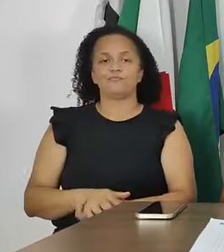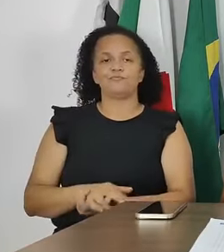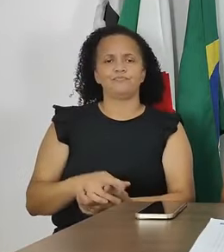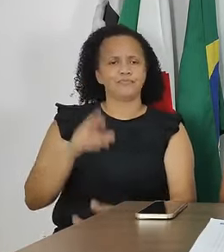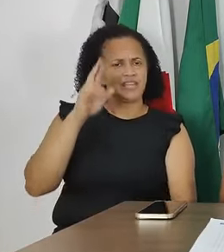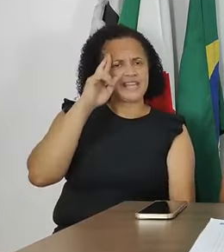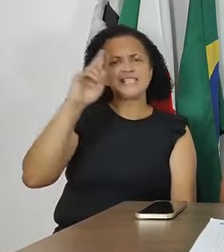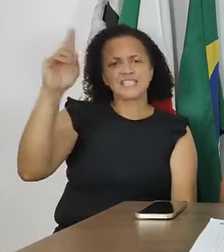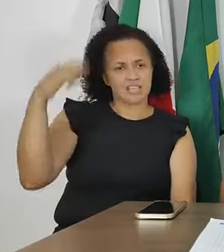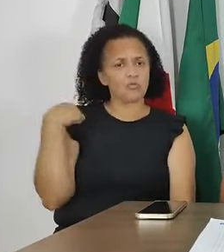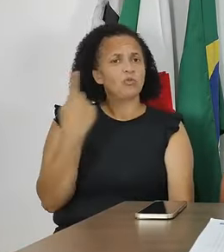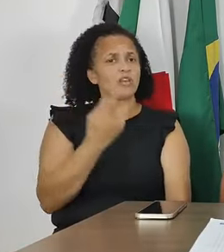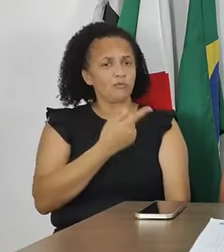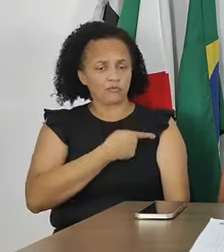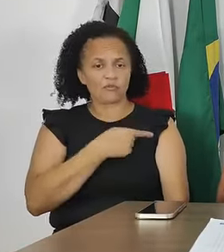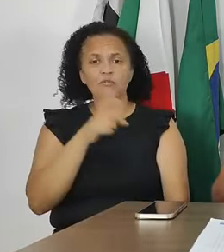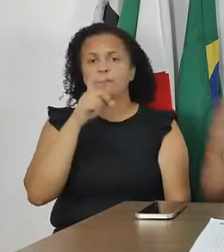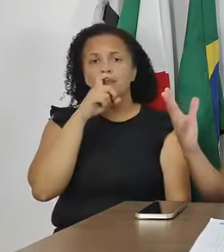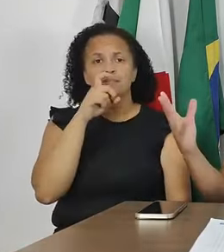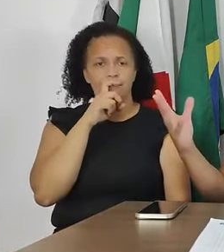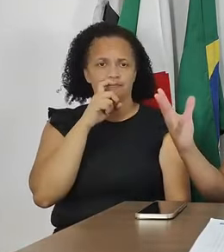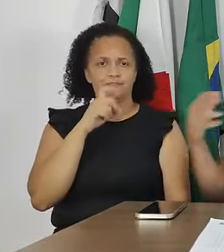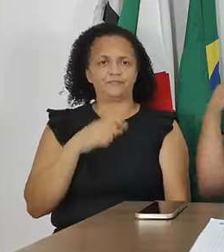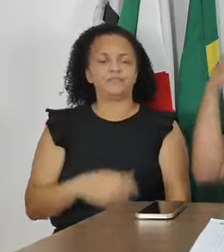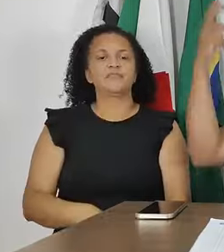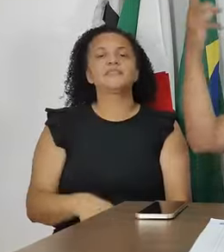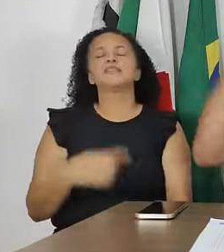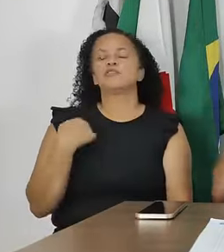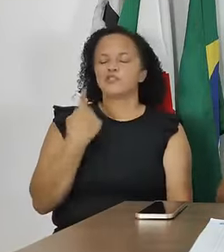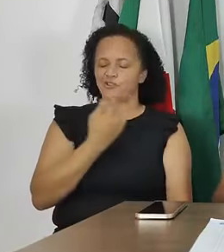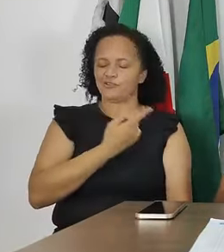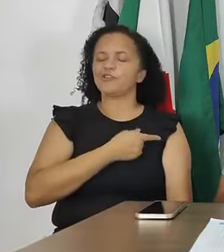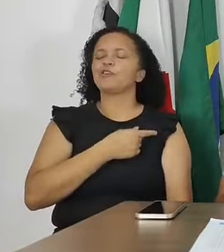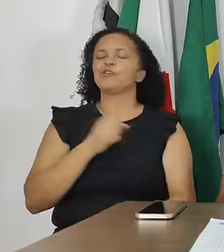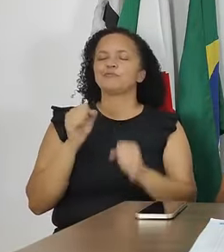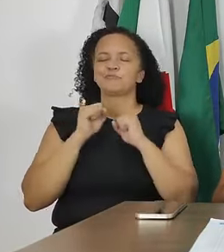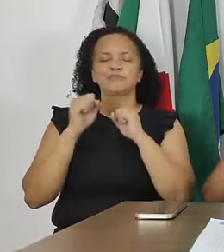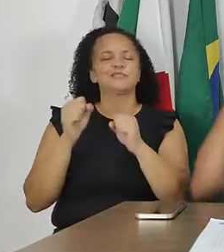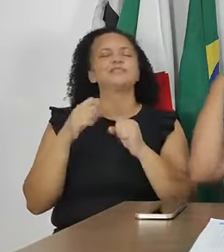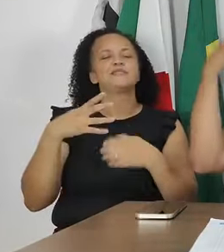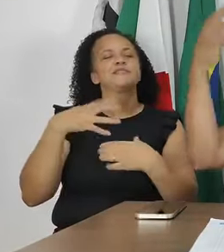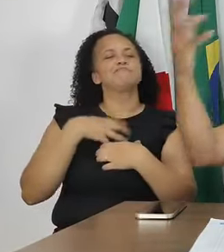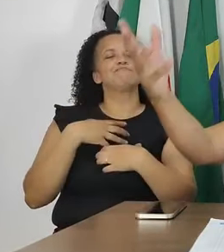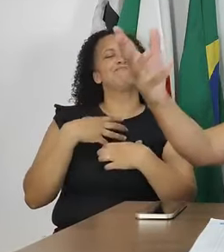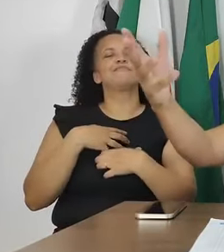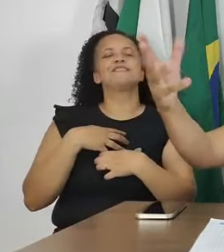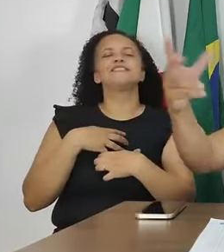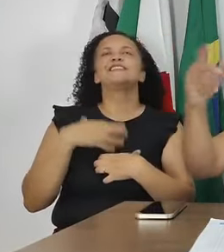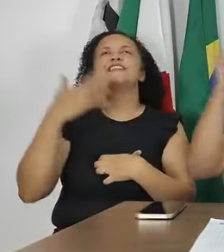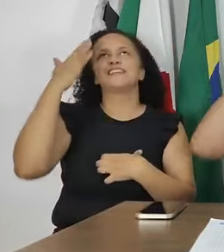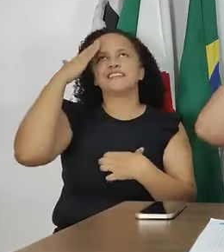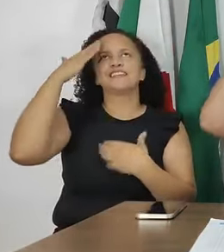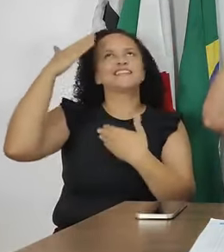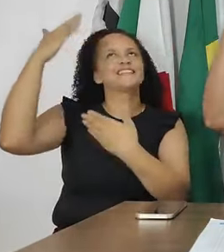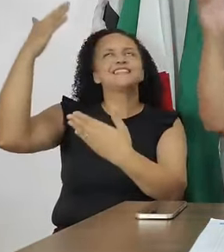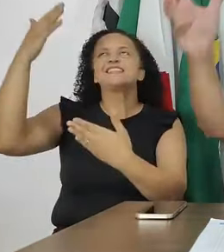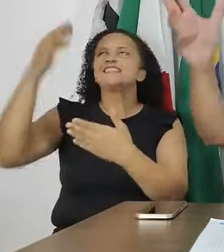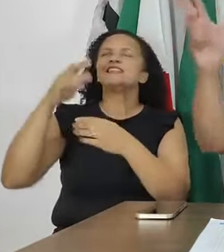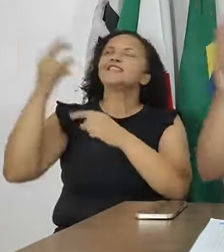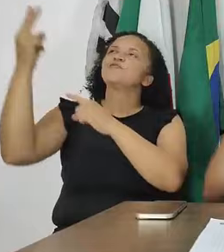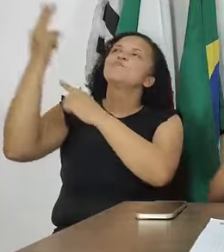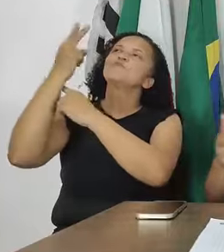Pai, portanto, nós podemos desfrutar do amparo, da proteção, da